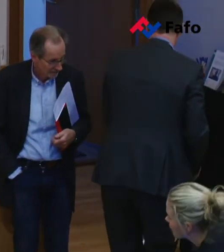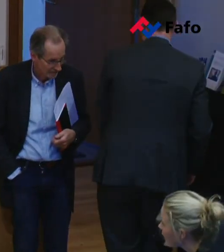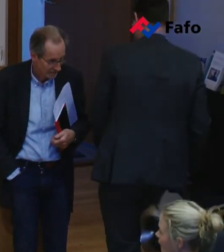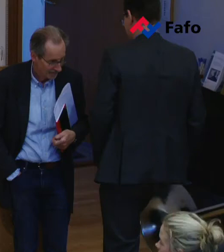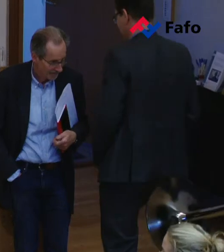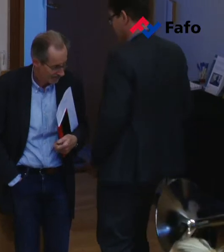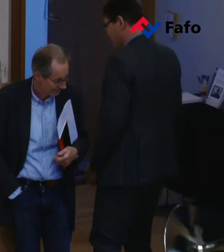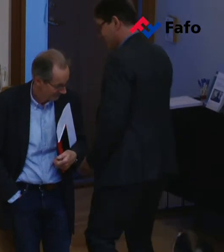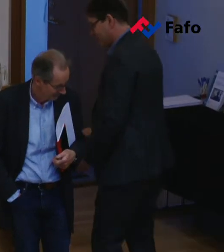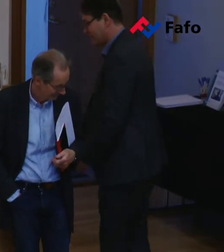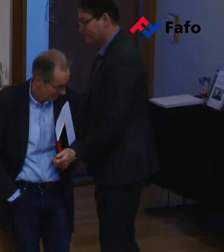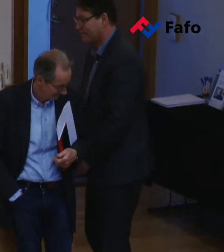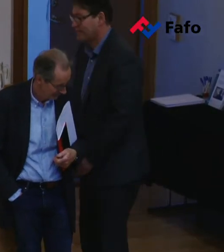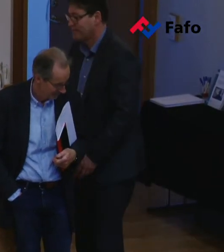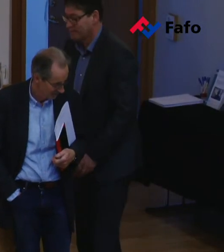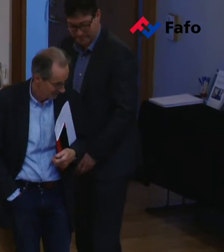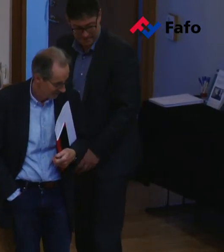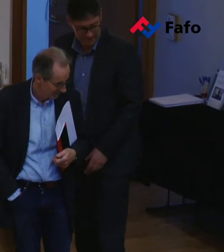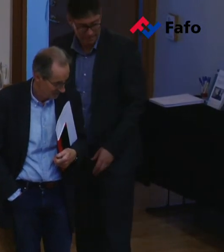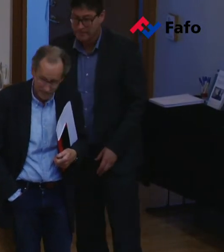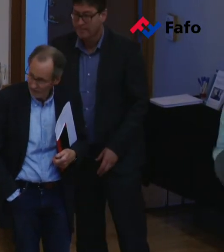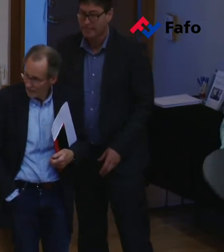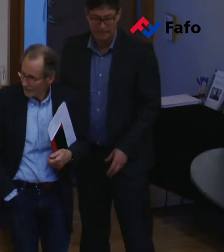Ja, det vet jeg.